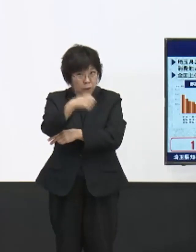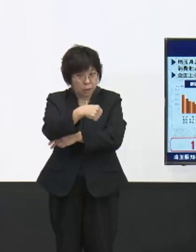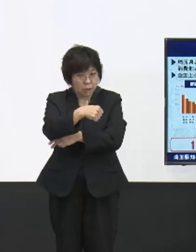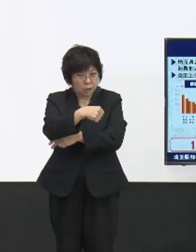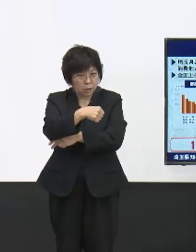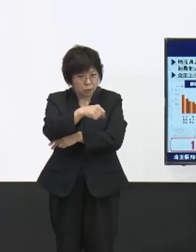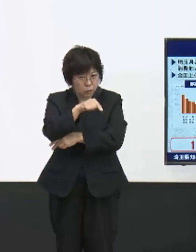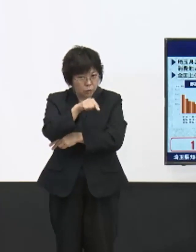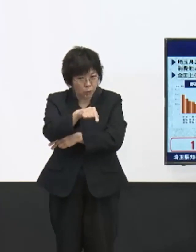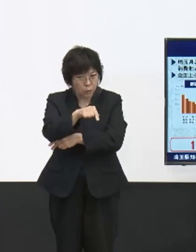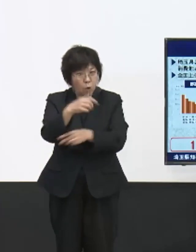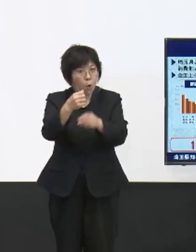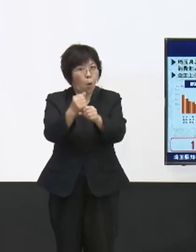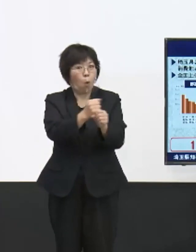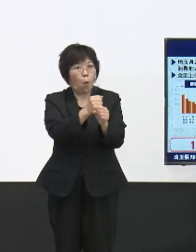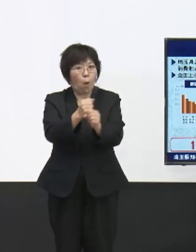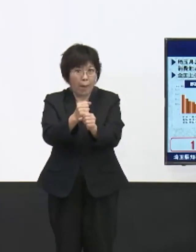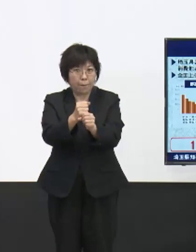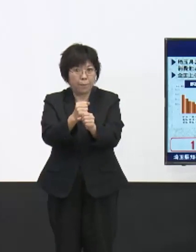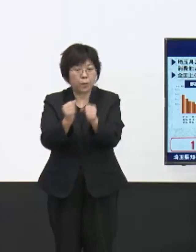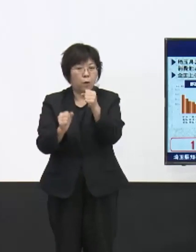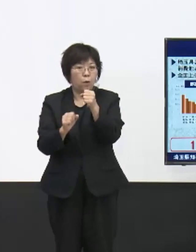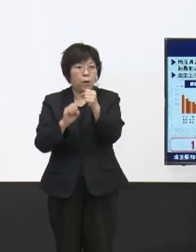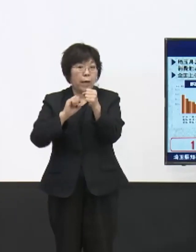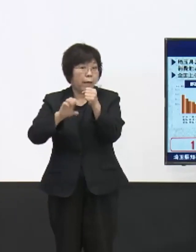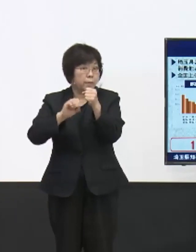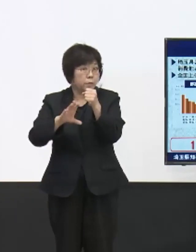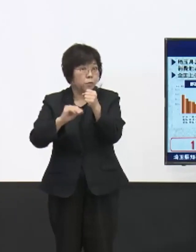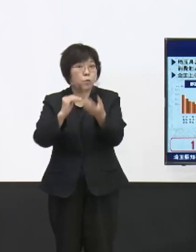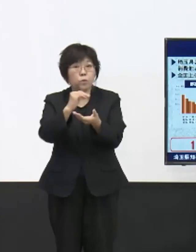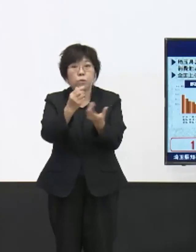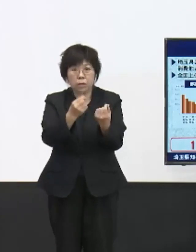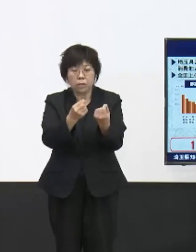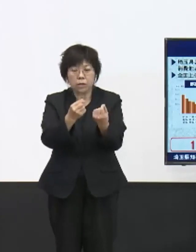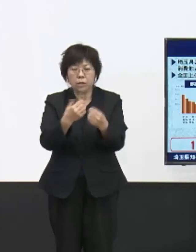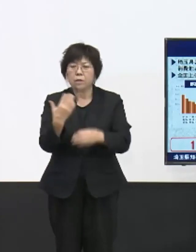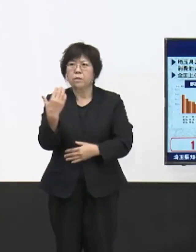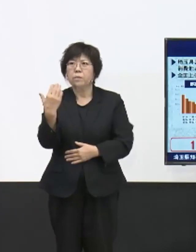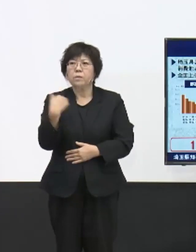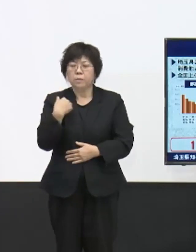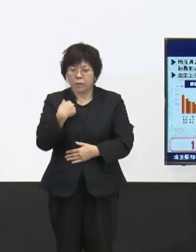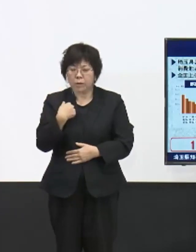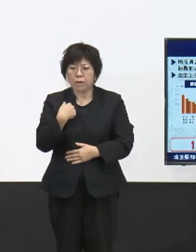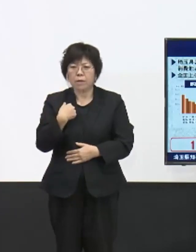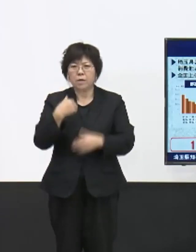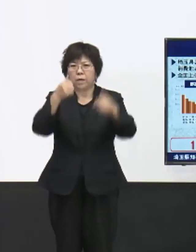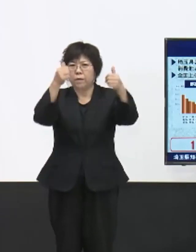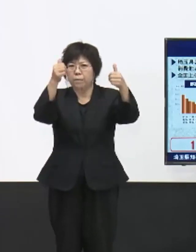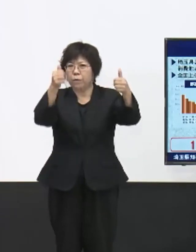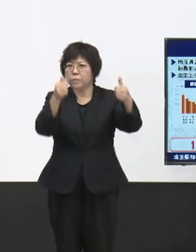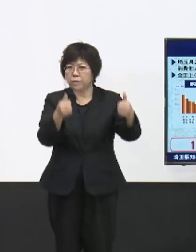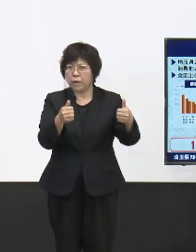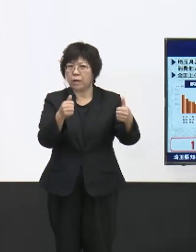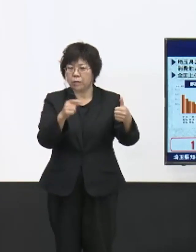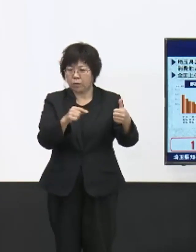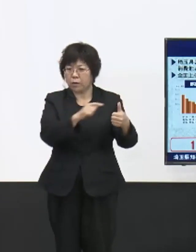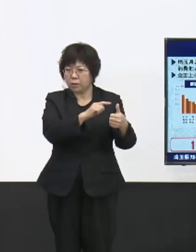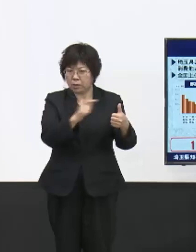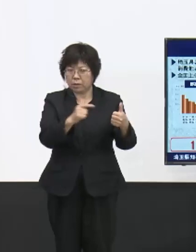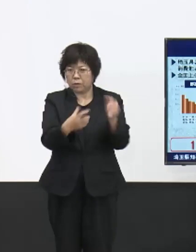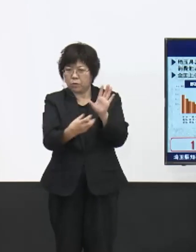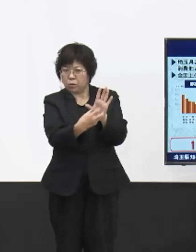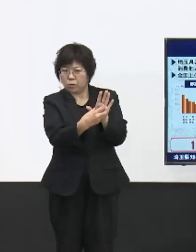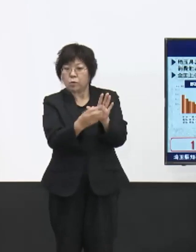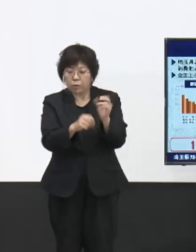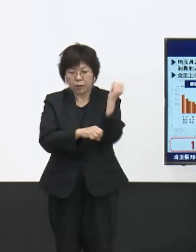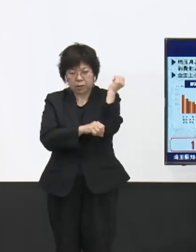よね、応援については。衆議院選の方については、私は以前ちょっと申し上げたとおり、ポスターとかそこについては基準をきちんと作らせていただき